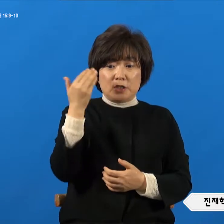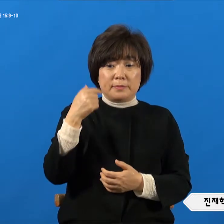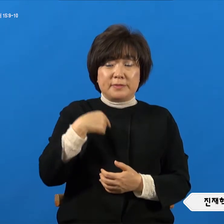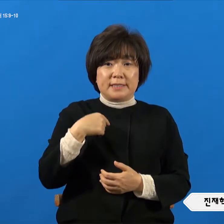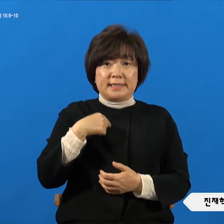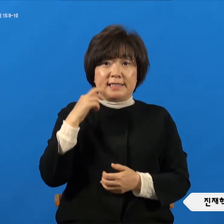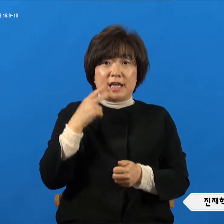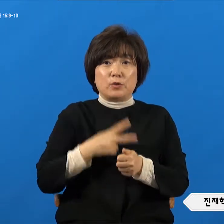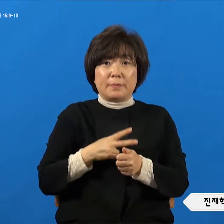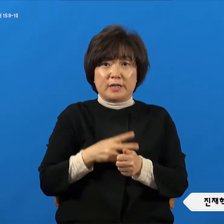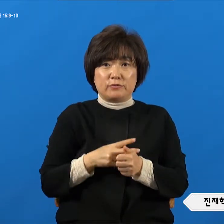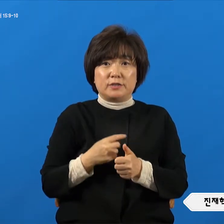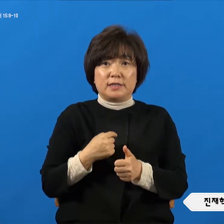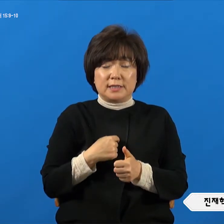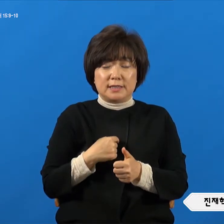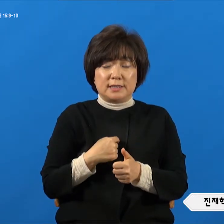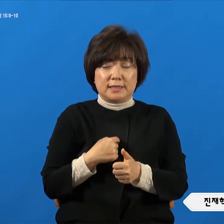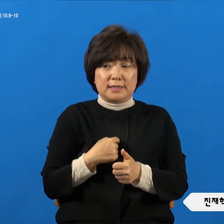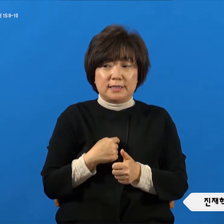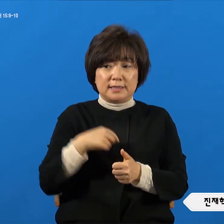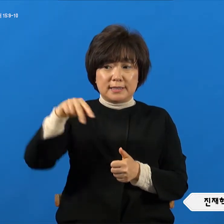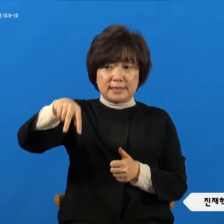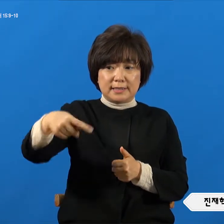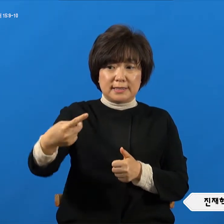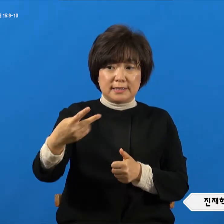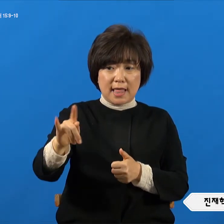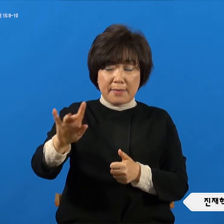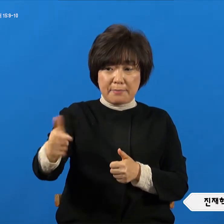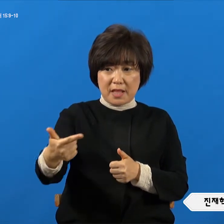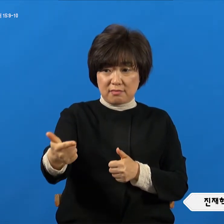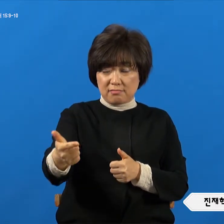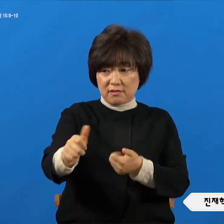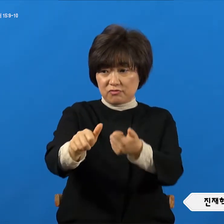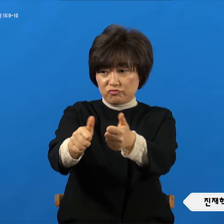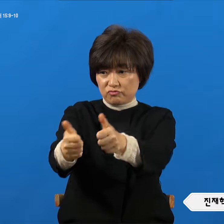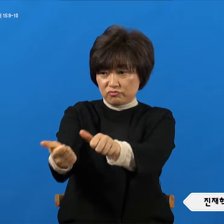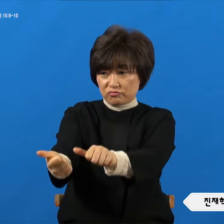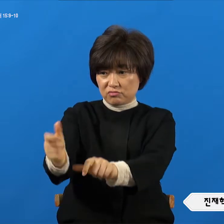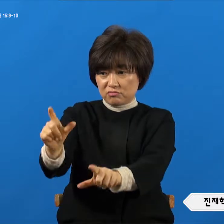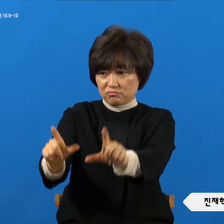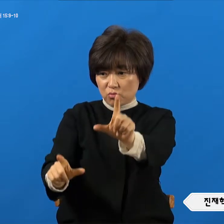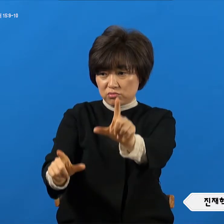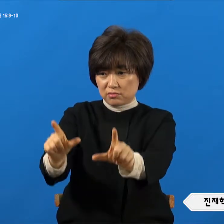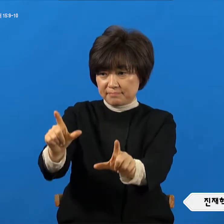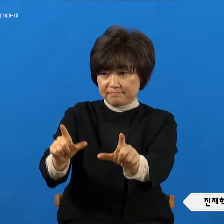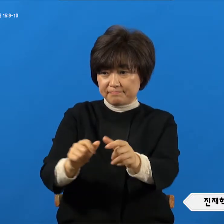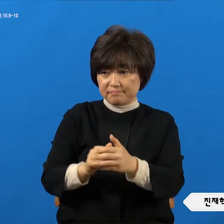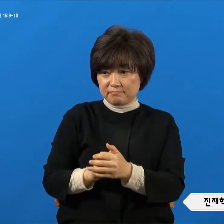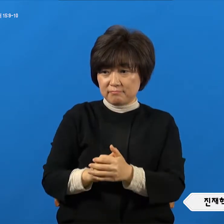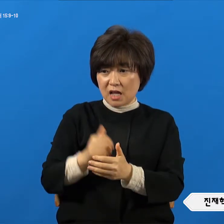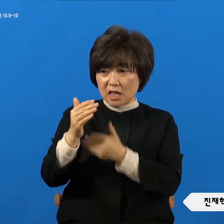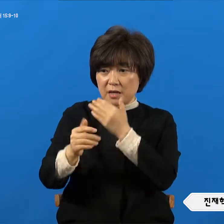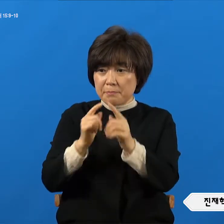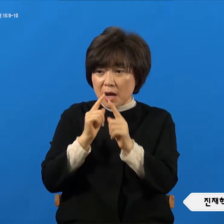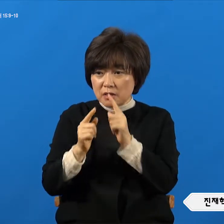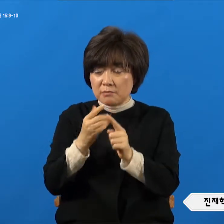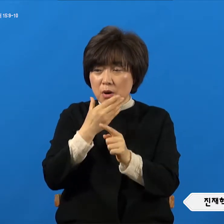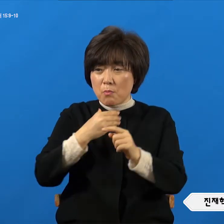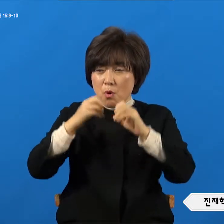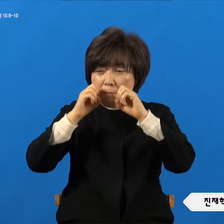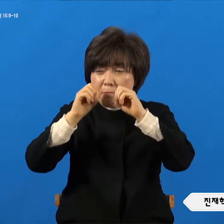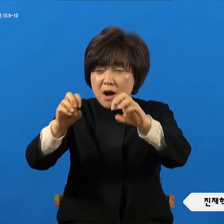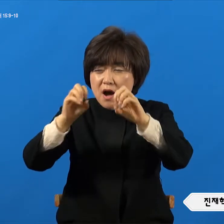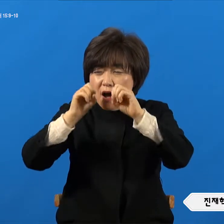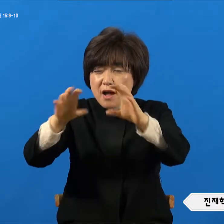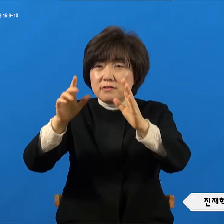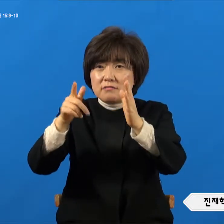청년 사울에게 스데반이 순교하는 장면이 있습니다. 하나님 말씀을 증거할 때 사람들이